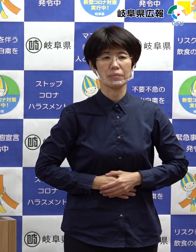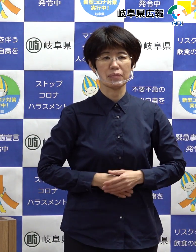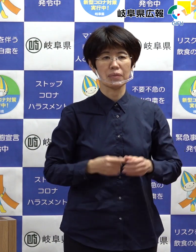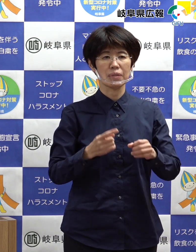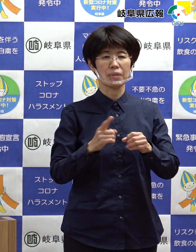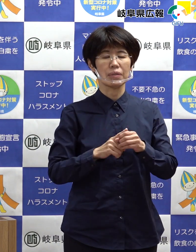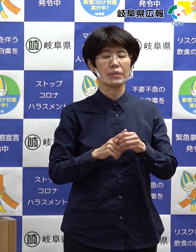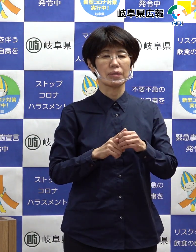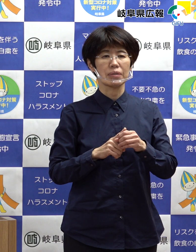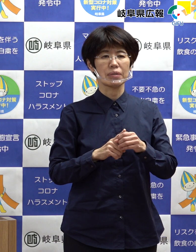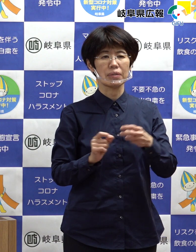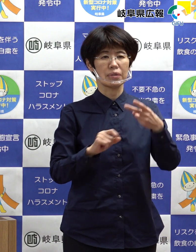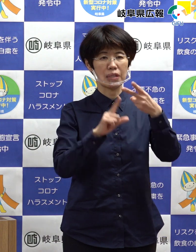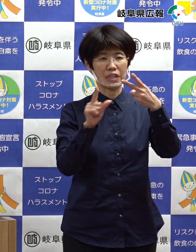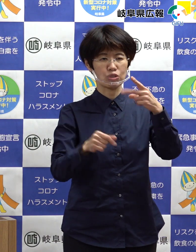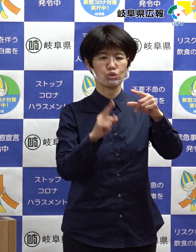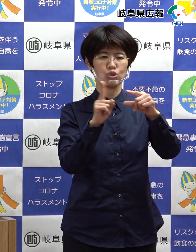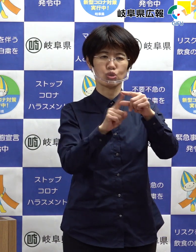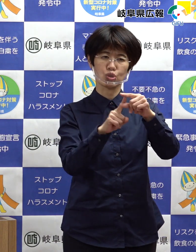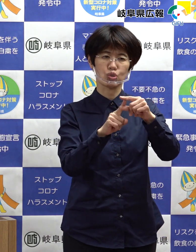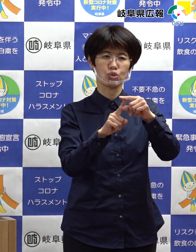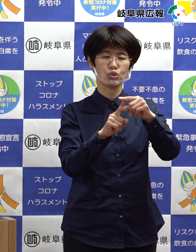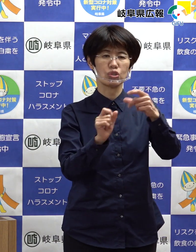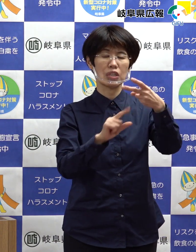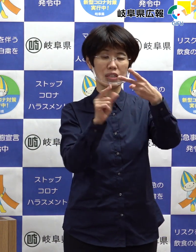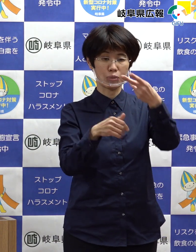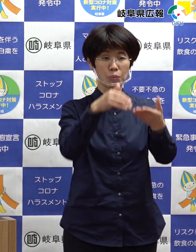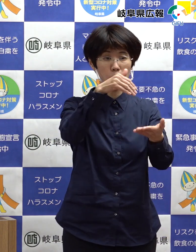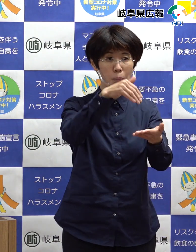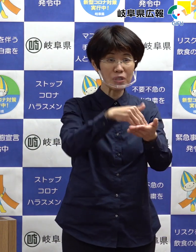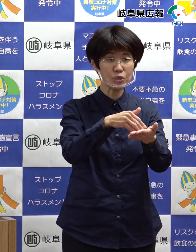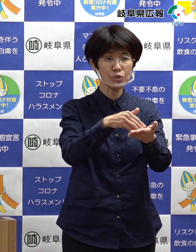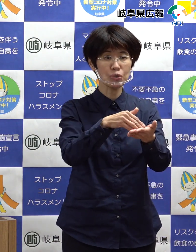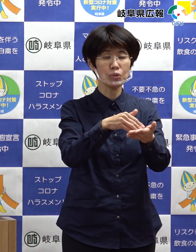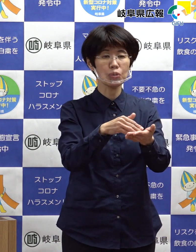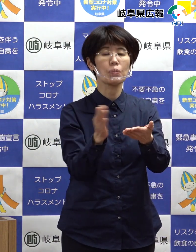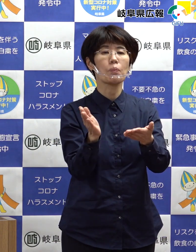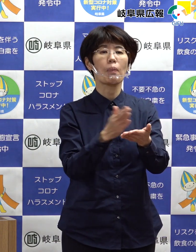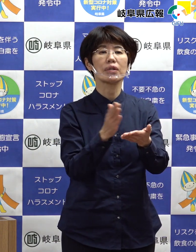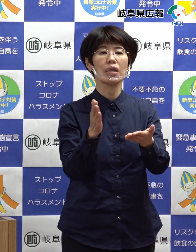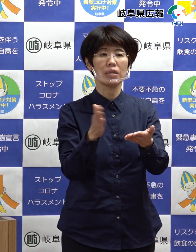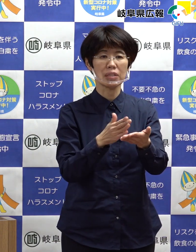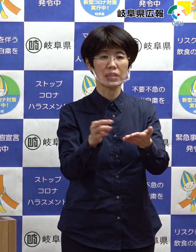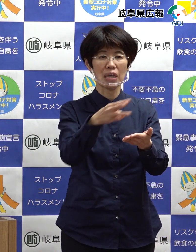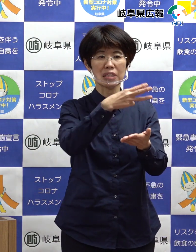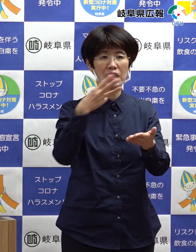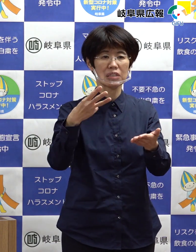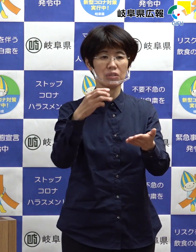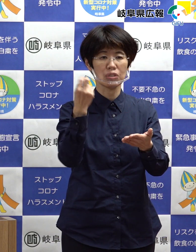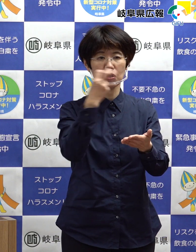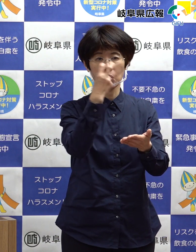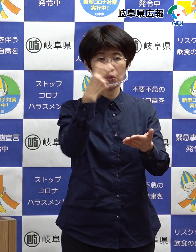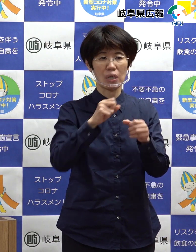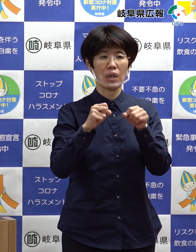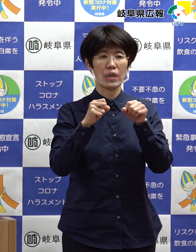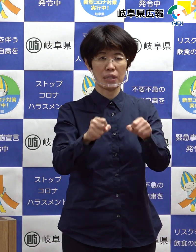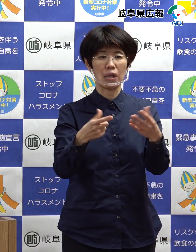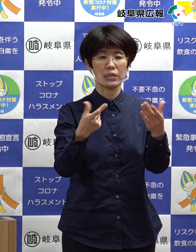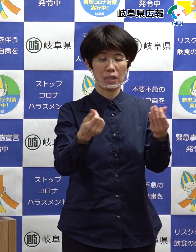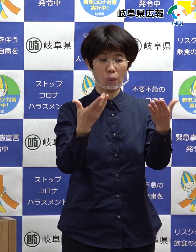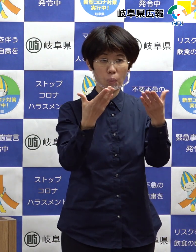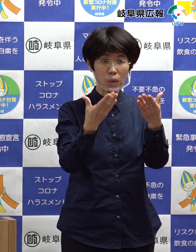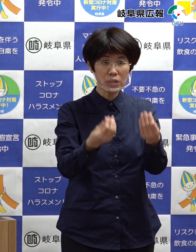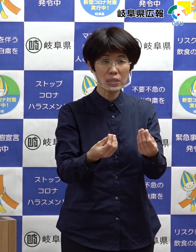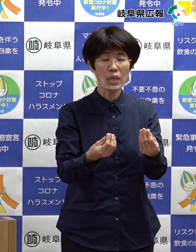来月の早ければ中旬、遅くとも来月末までにはですね、第三者の調査を終え